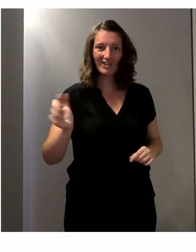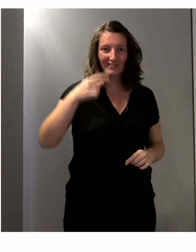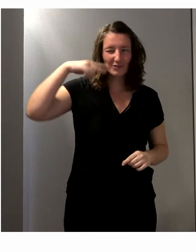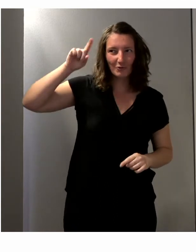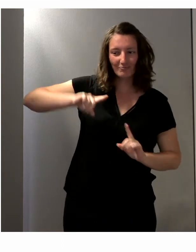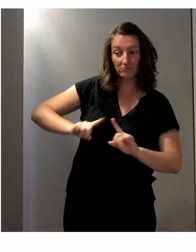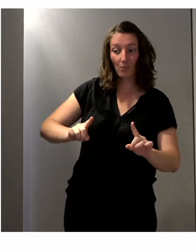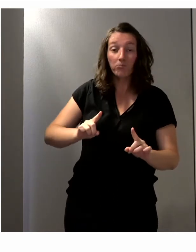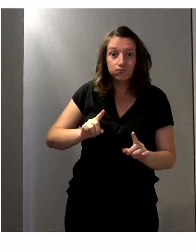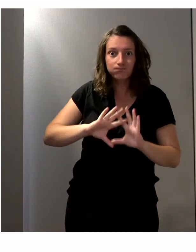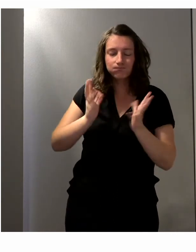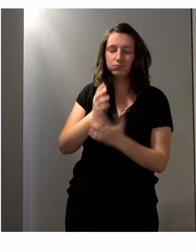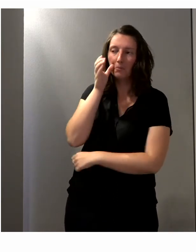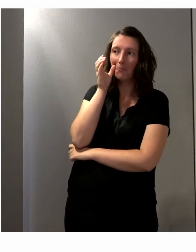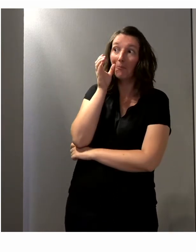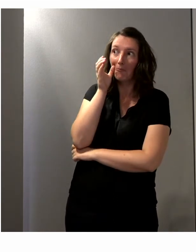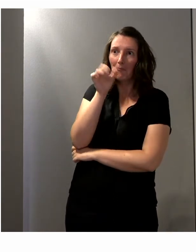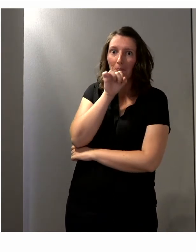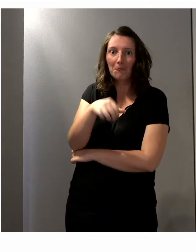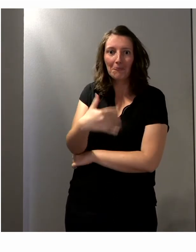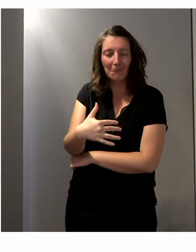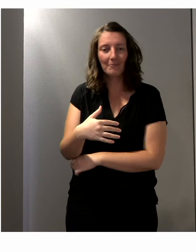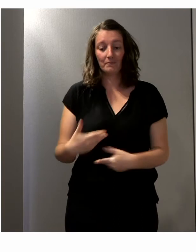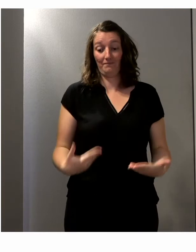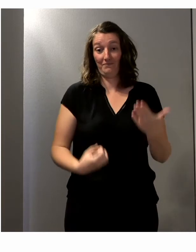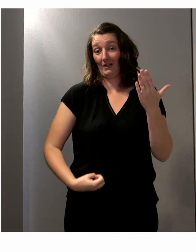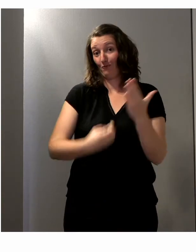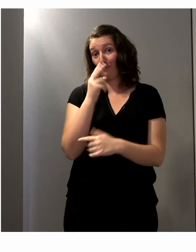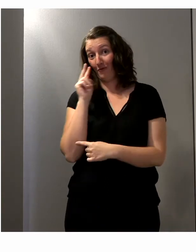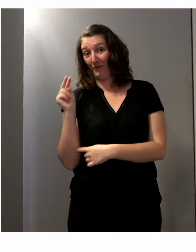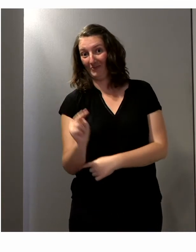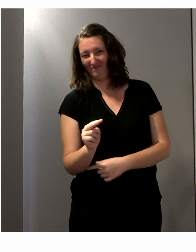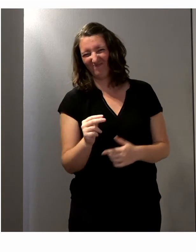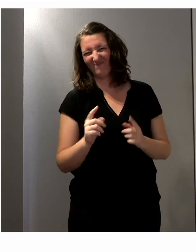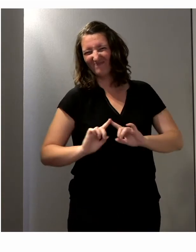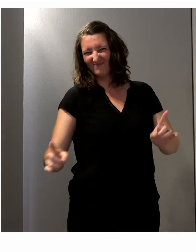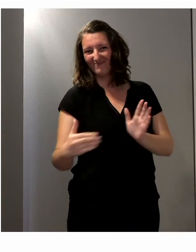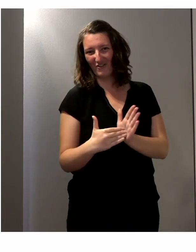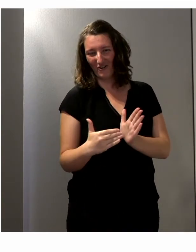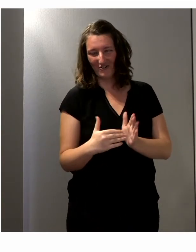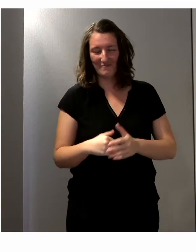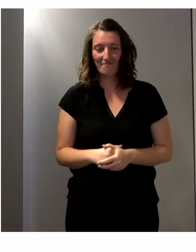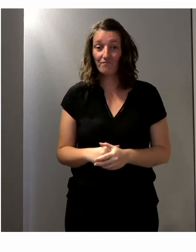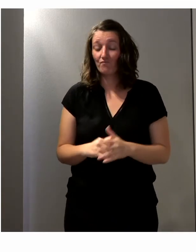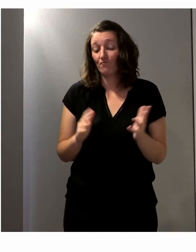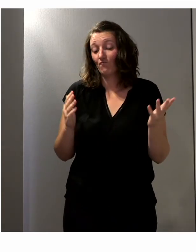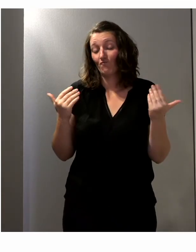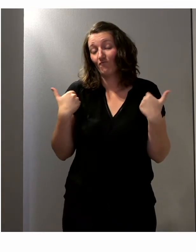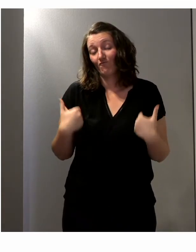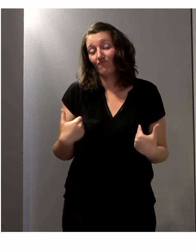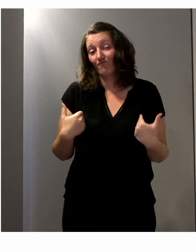discours tout à fait passionnants. Moi, je vais prendre un nouvel angle qui est un peu différent et qui correspond